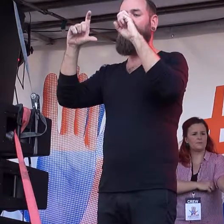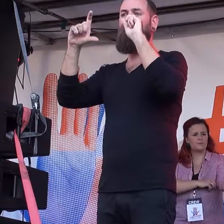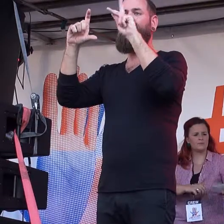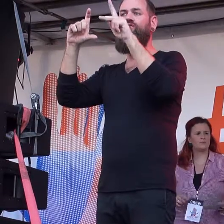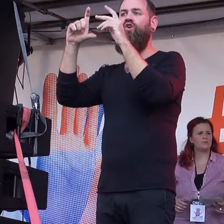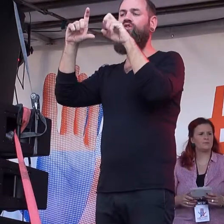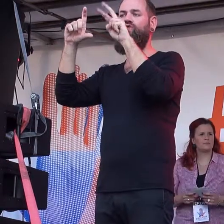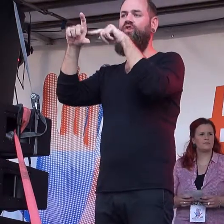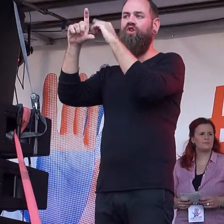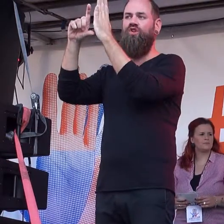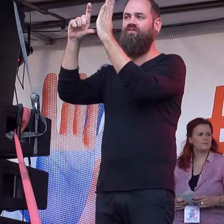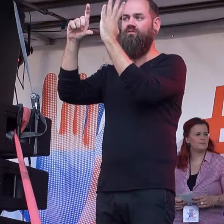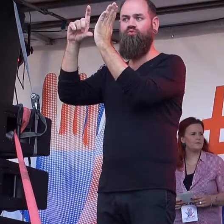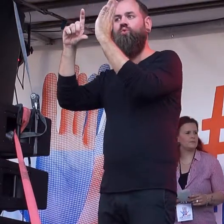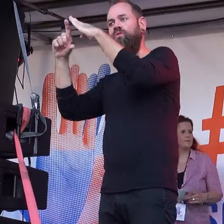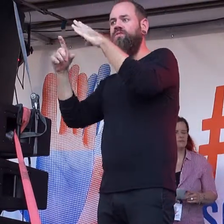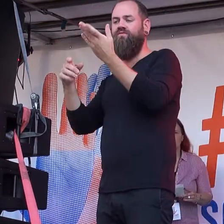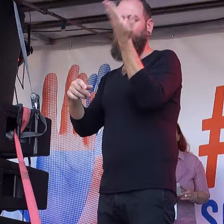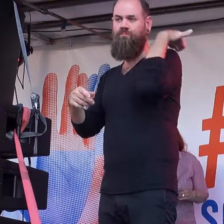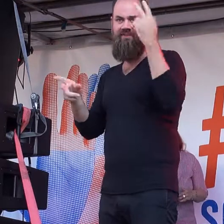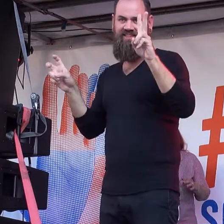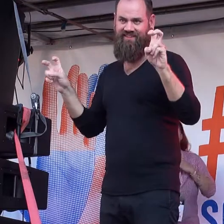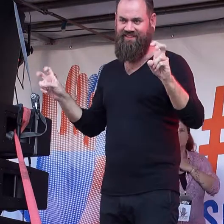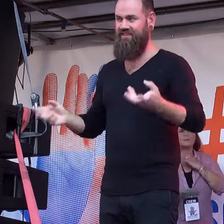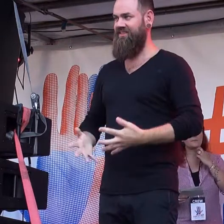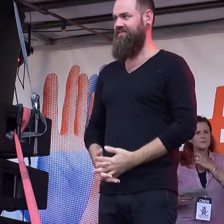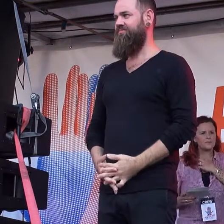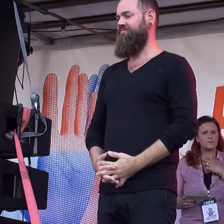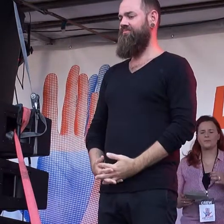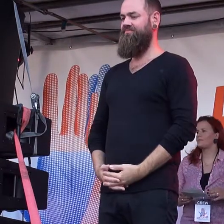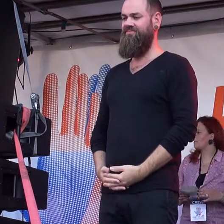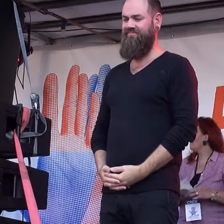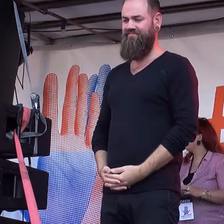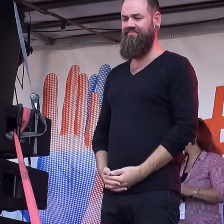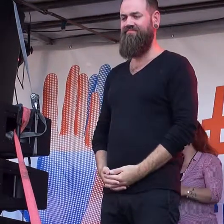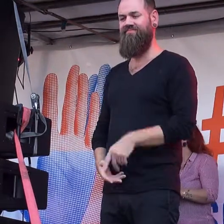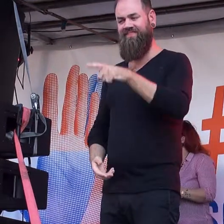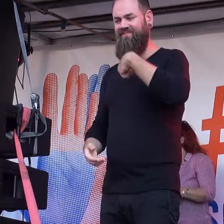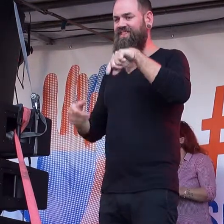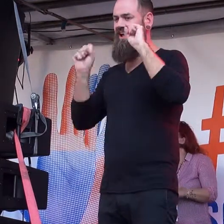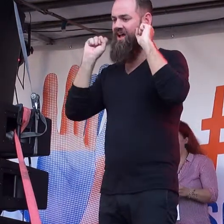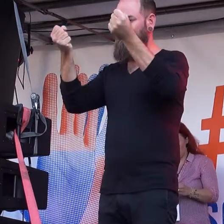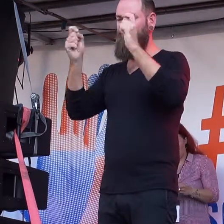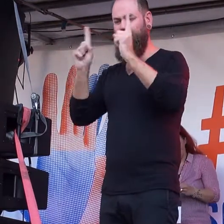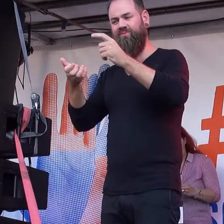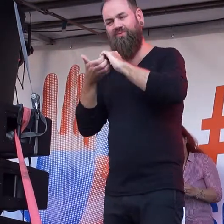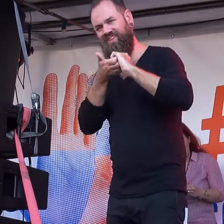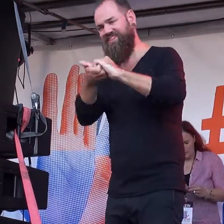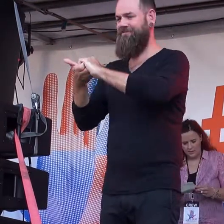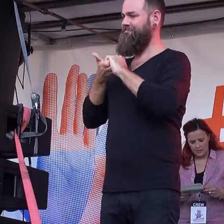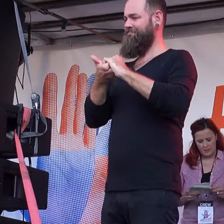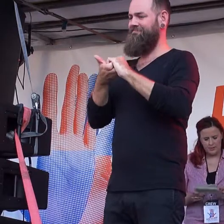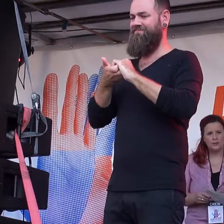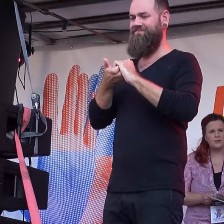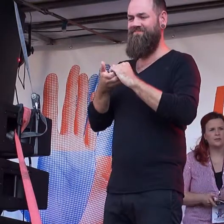es notwendig dass wir als zivilgesellschaftliche akteure nun alle kräfte mobilisieren und gemeinsam gegen den rechtsruck und